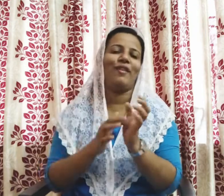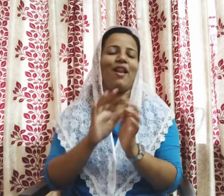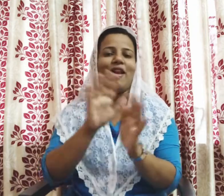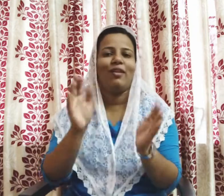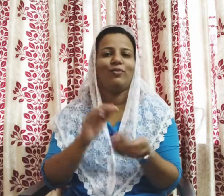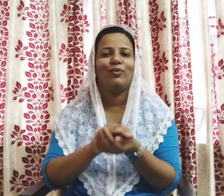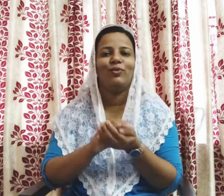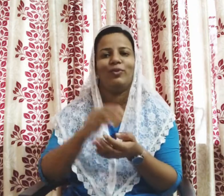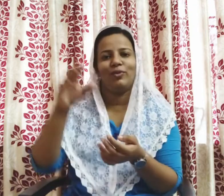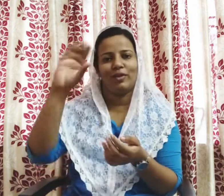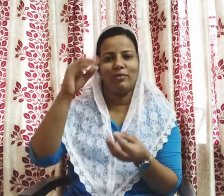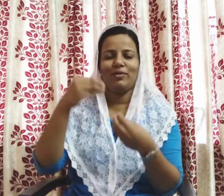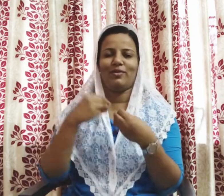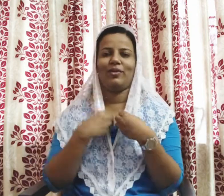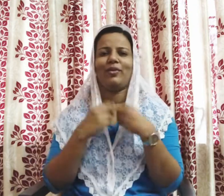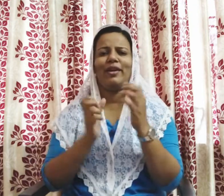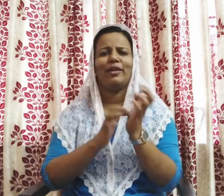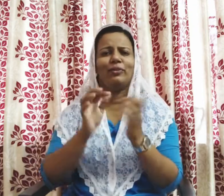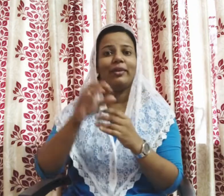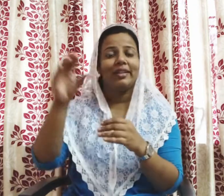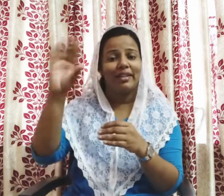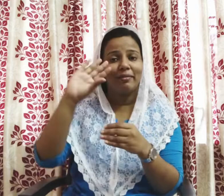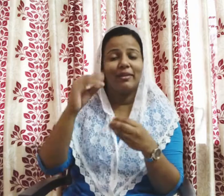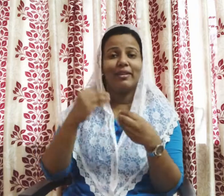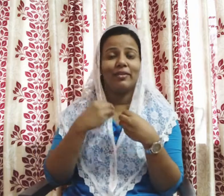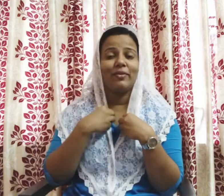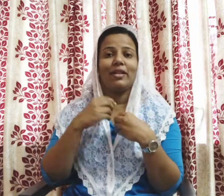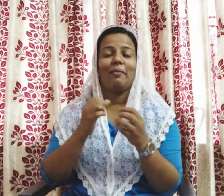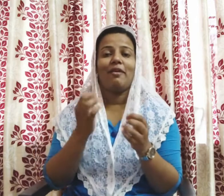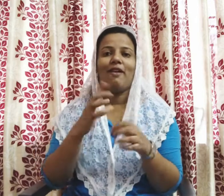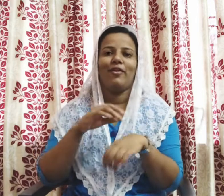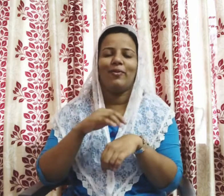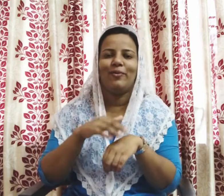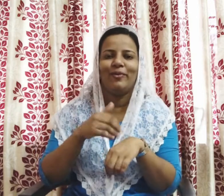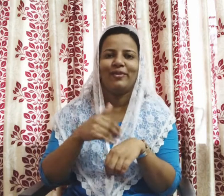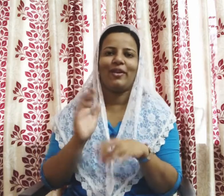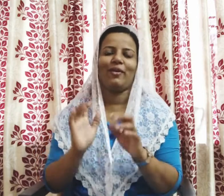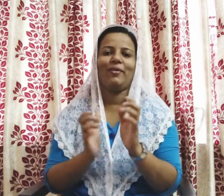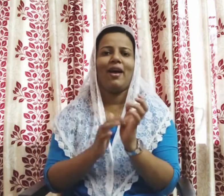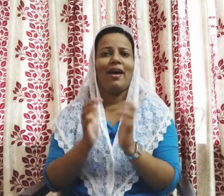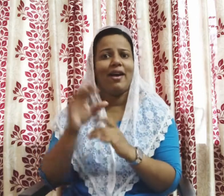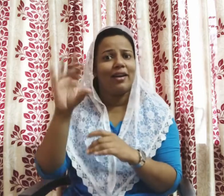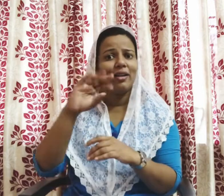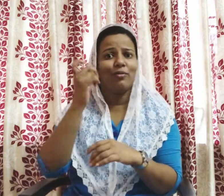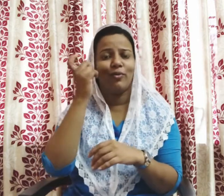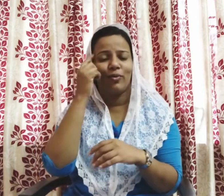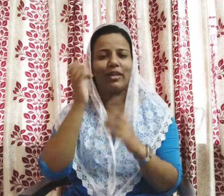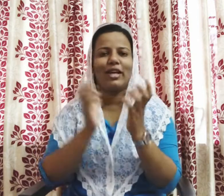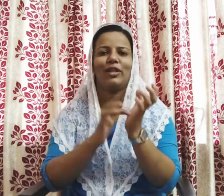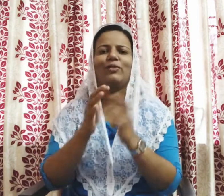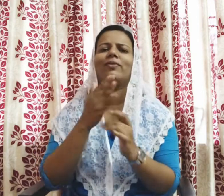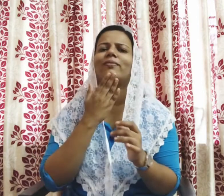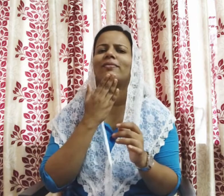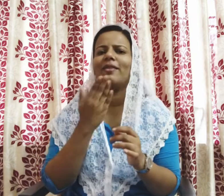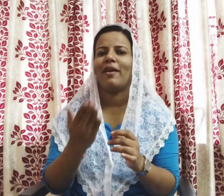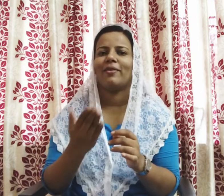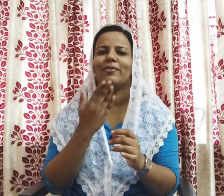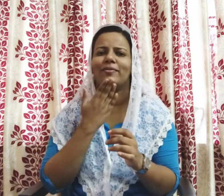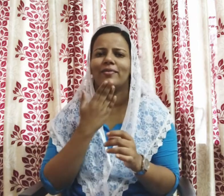നമുക്ക് കൃപ ചെയ്തു. അവൻ ദൈവത്തിൻ്റെ കൃപയാൽ അവൻ നമ്മളെ ഉണർത്തി, ആ വൻ കൃപകളെ ഓർത്ത് കർത്താവിന് നന്ദി പറഞ്ഞാട്ട്. ഹല്ലേലൂയ,